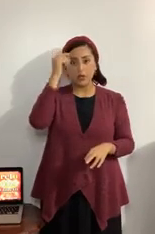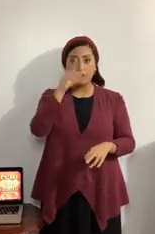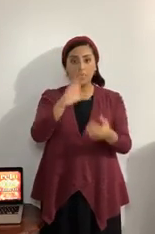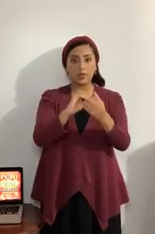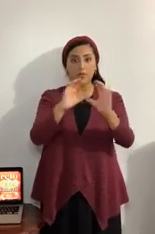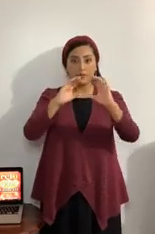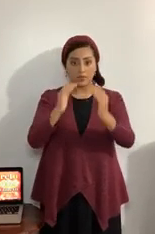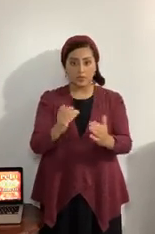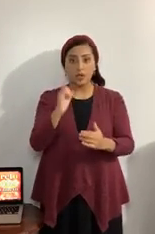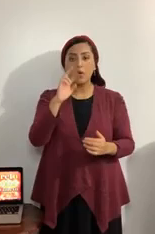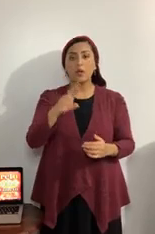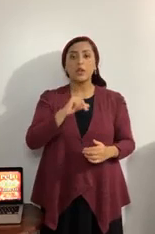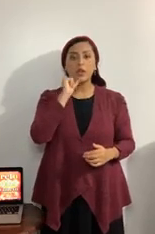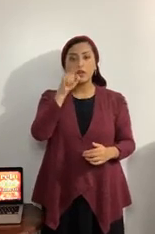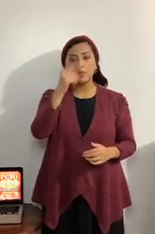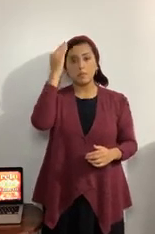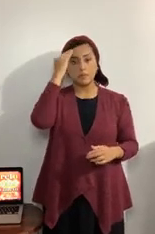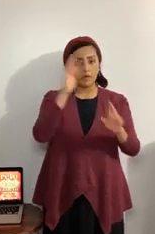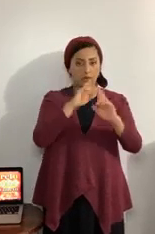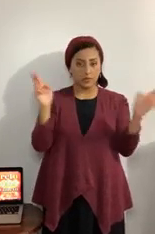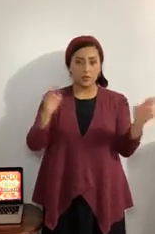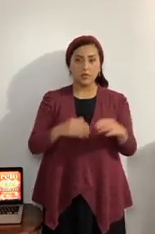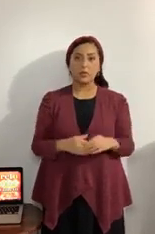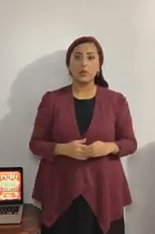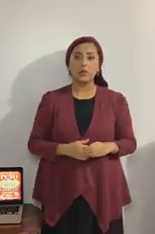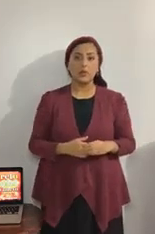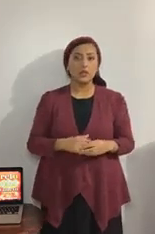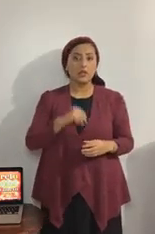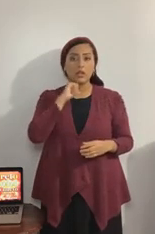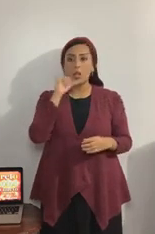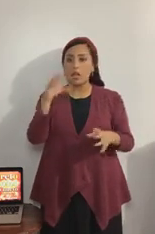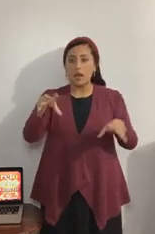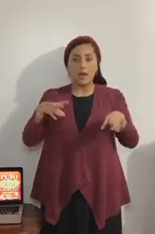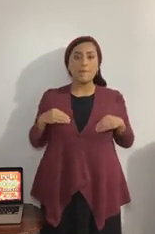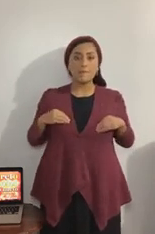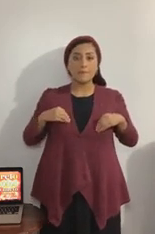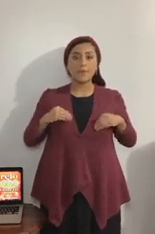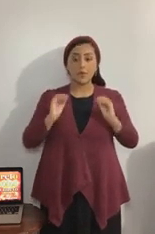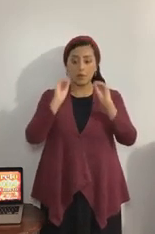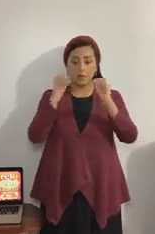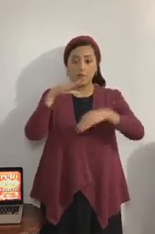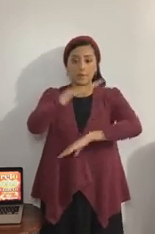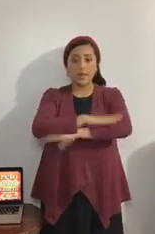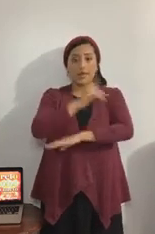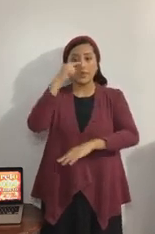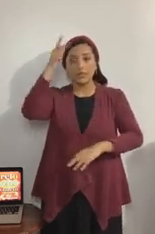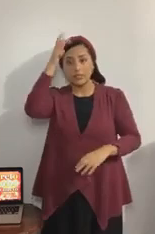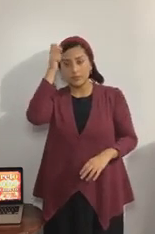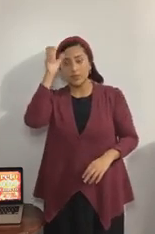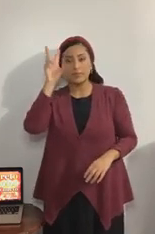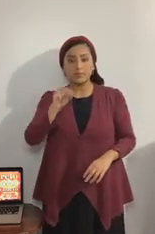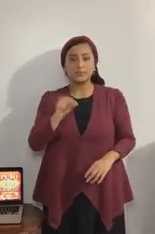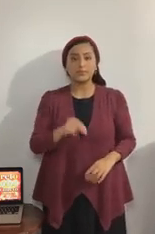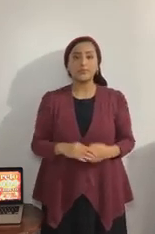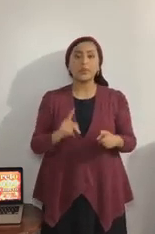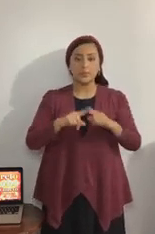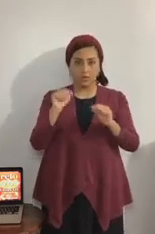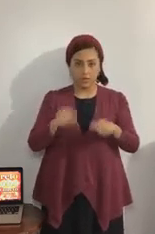no. Los que no aceptamos poner mesa para los demonios, pero sí ponemos mesa en